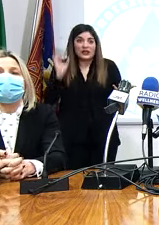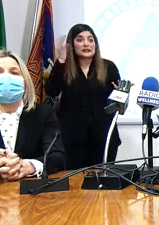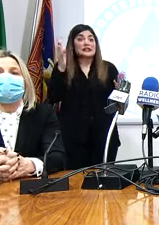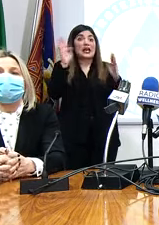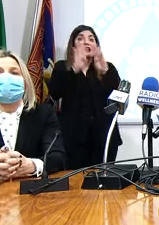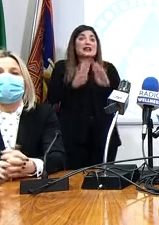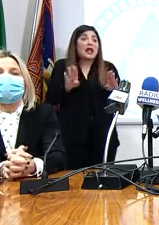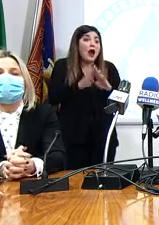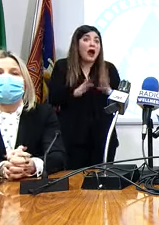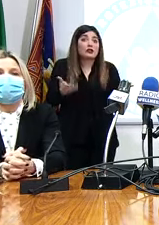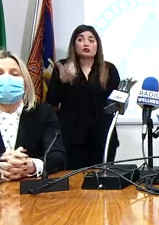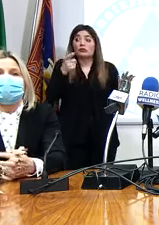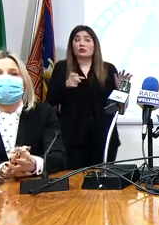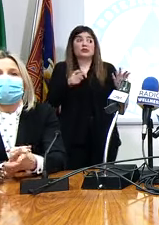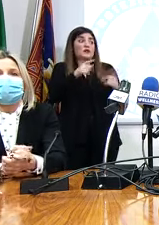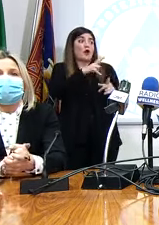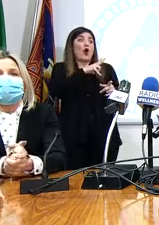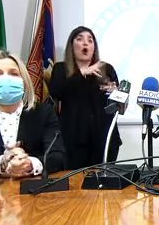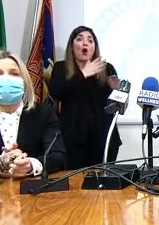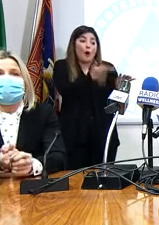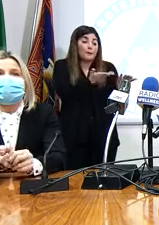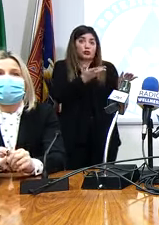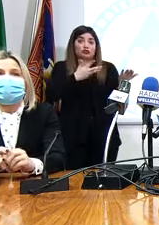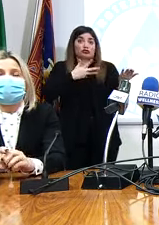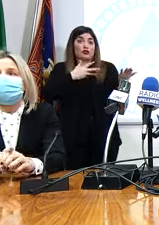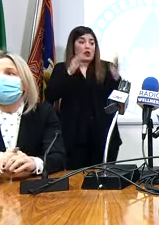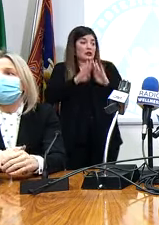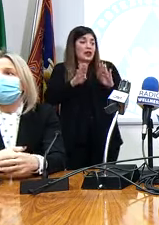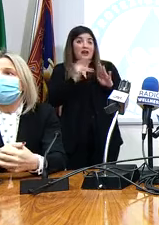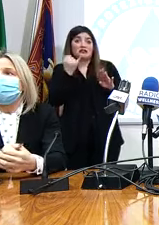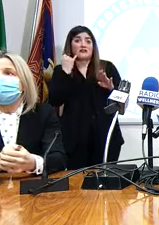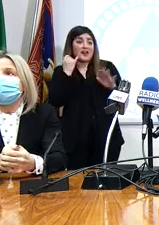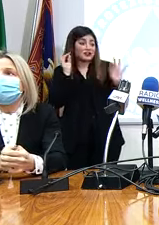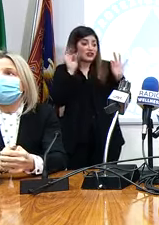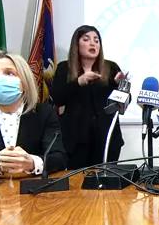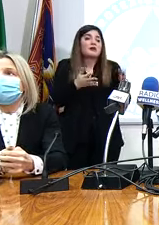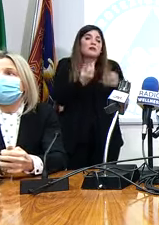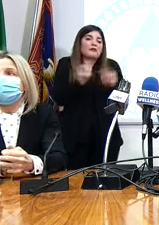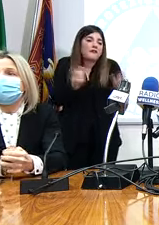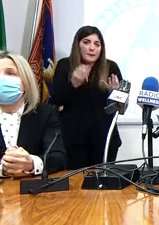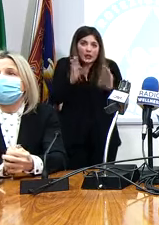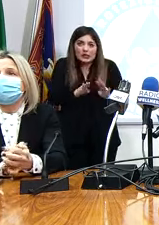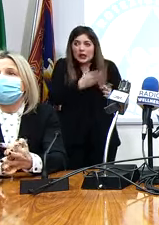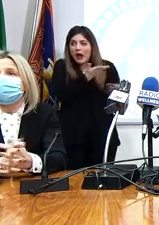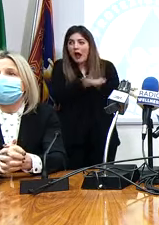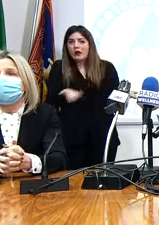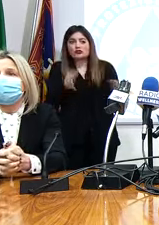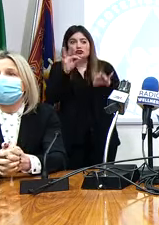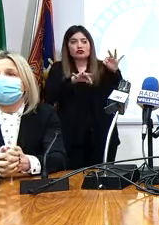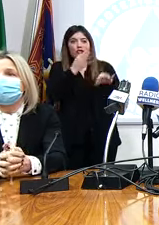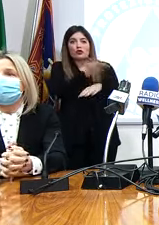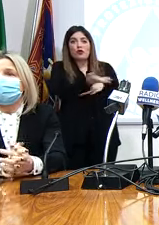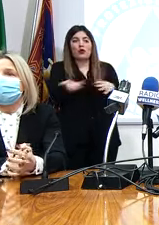vi è comodo, che c'è un teatro che è facilmente raggiungibile, bene, però sapete la banalità, che magari io sono più